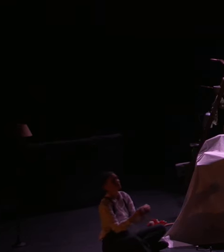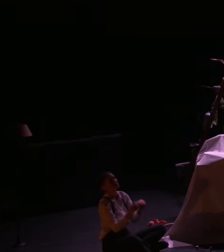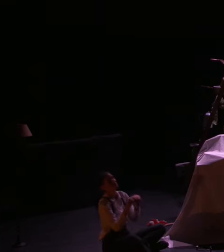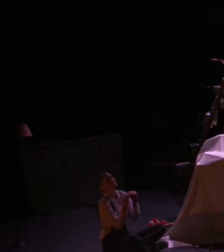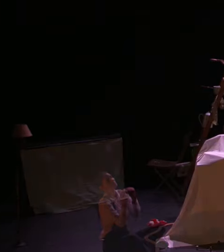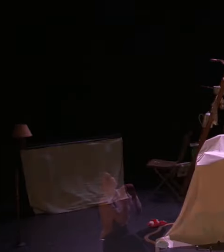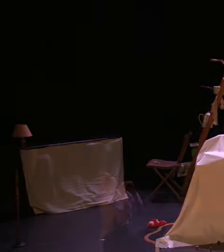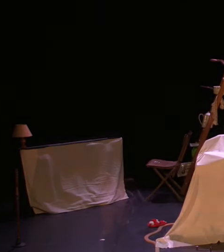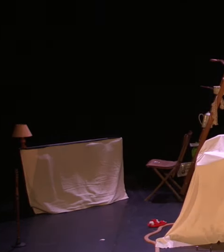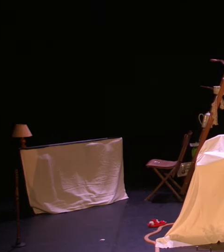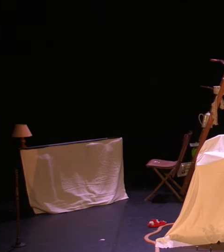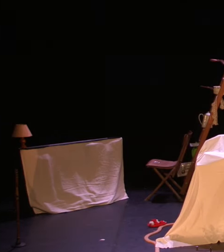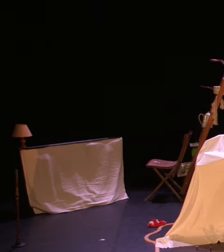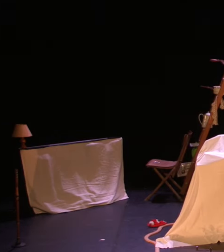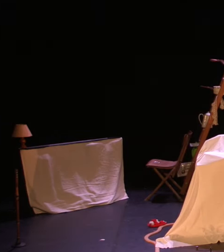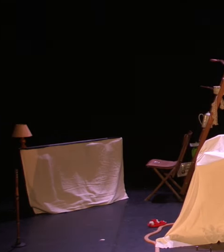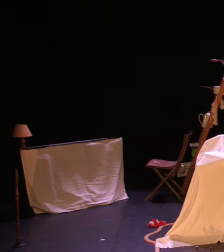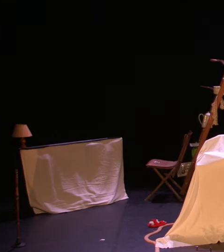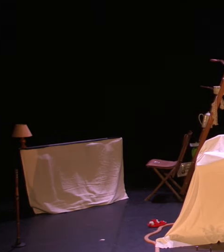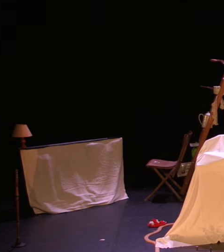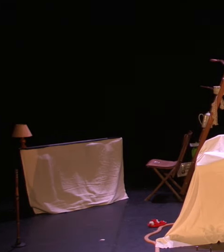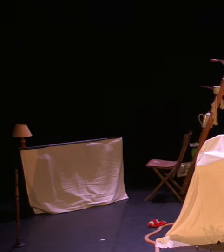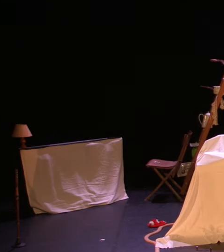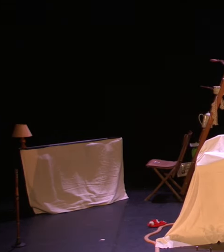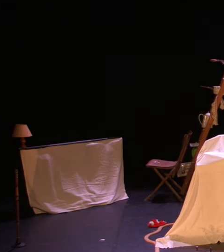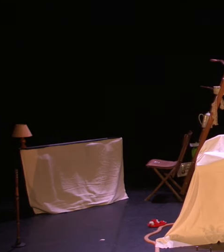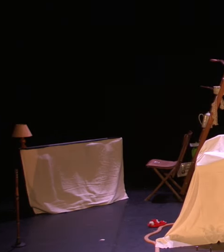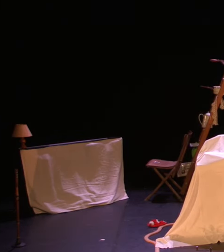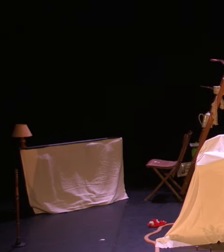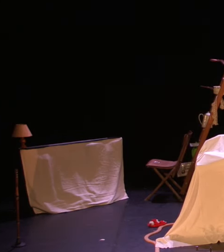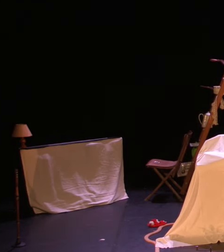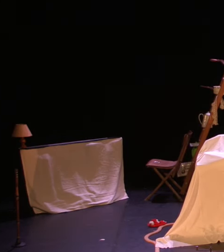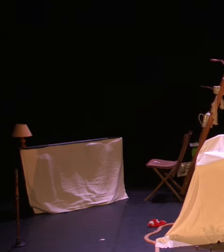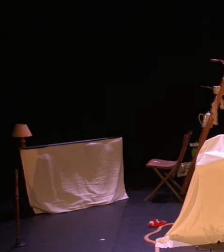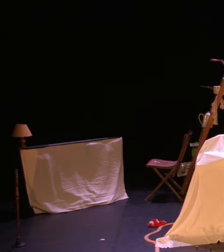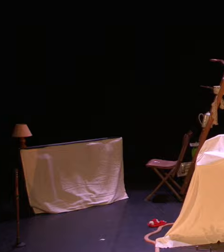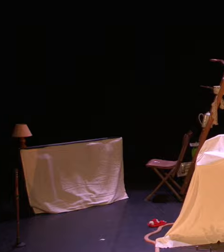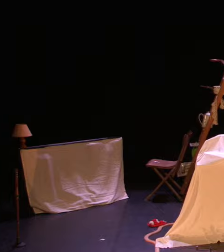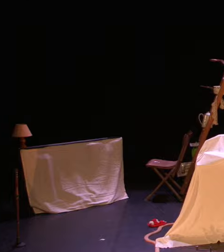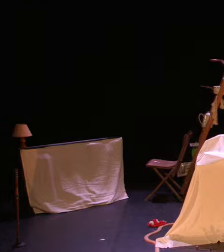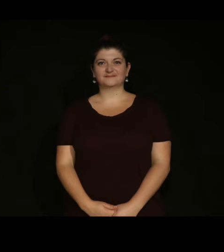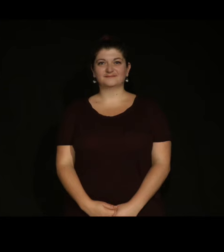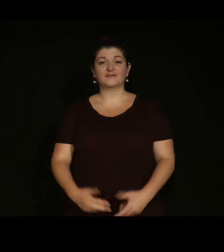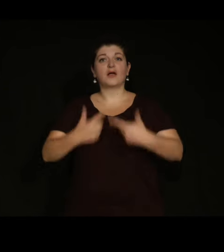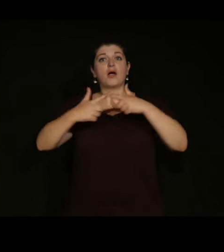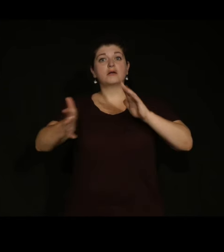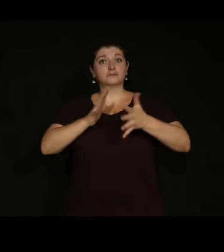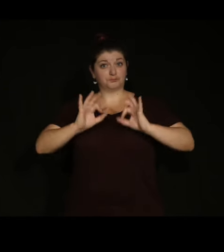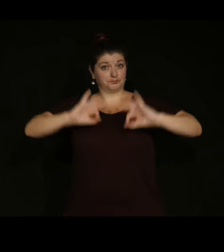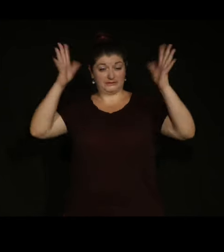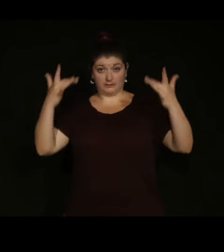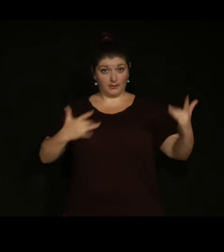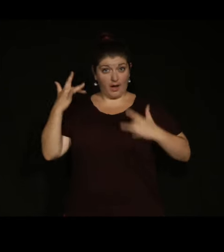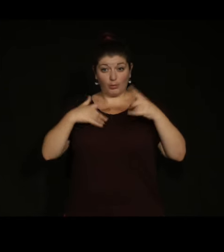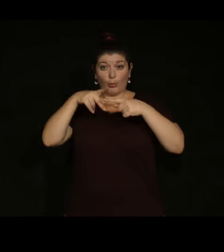traces dans la neige. Il comprit ô combien la somme de ses souvenirs était immense. La langue des signes, elle fonctionne